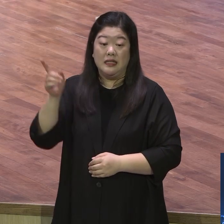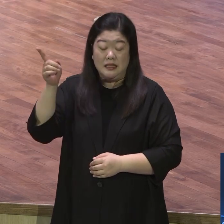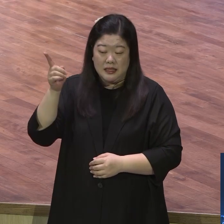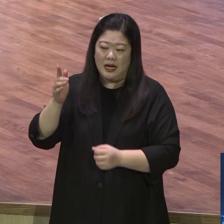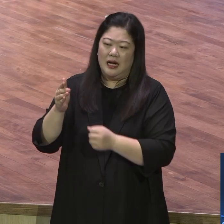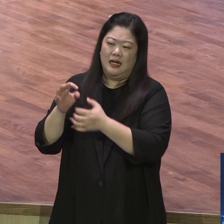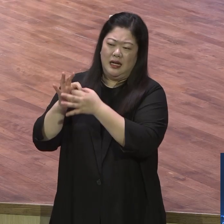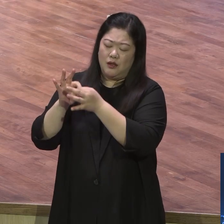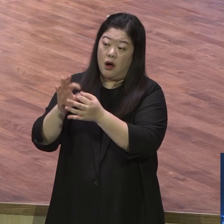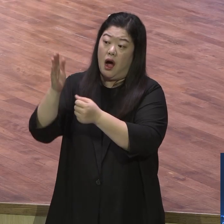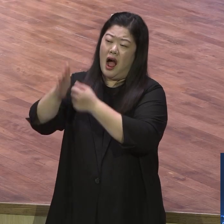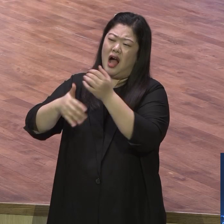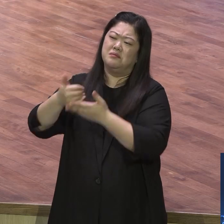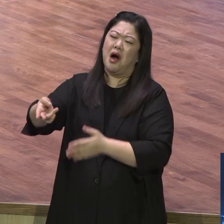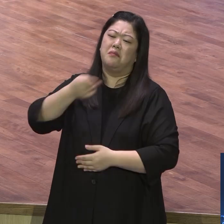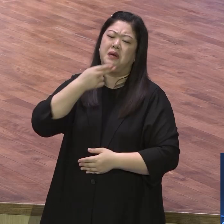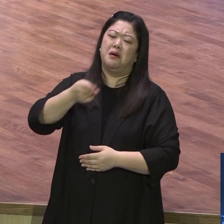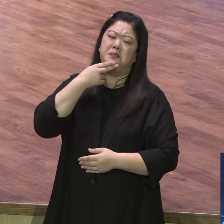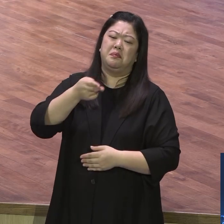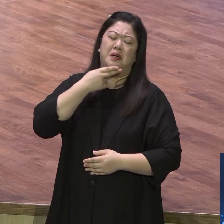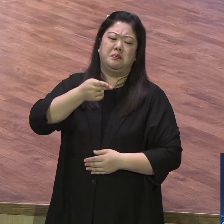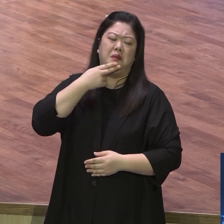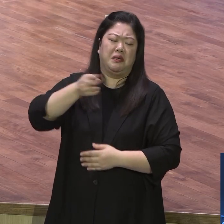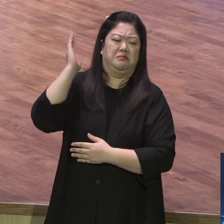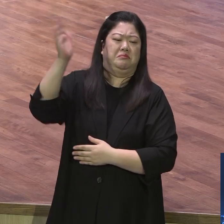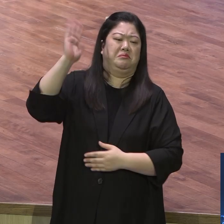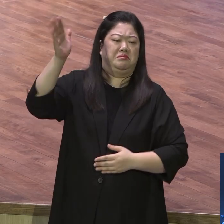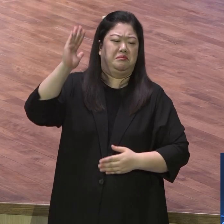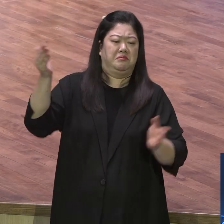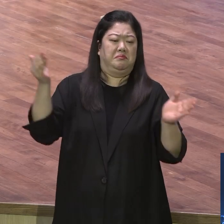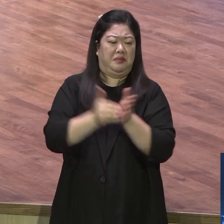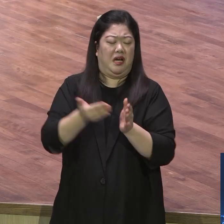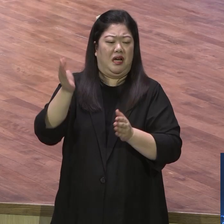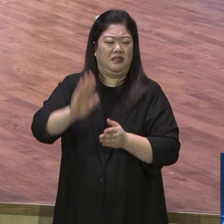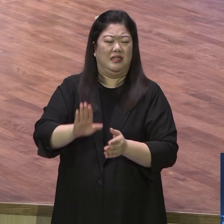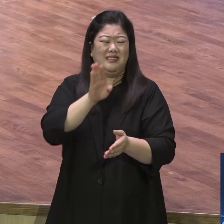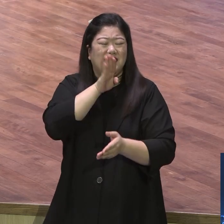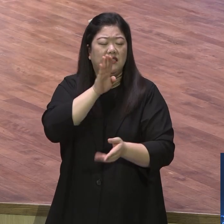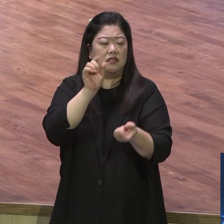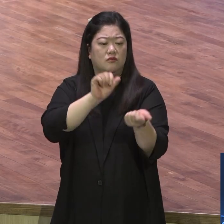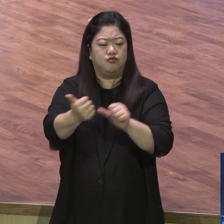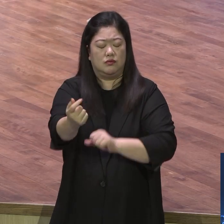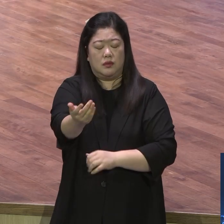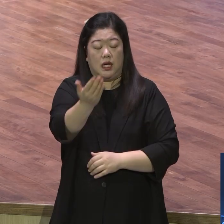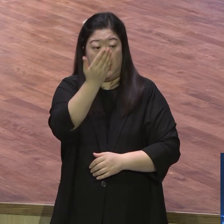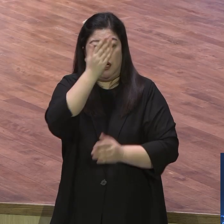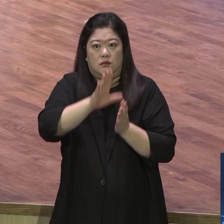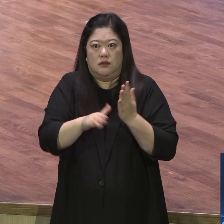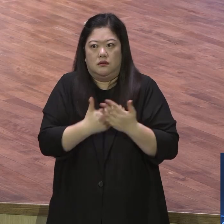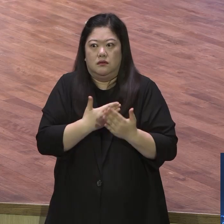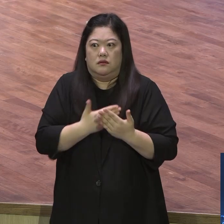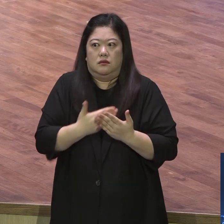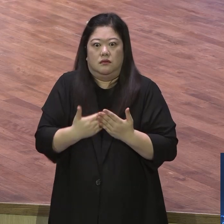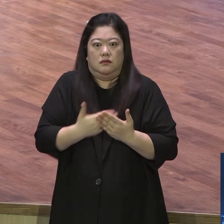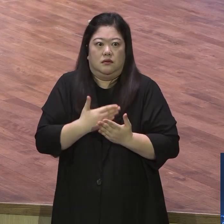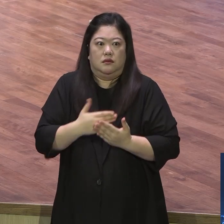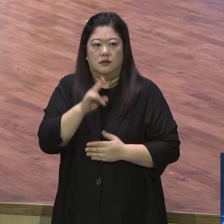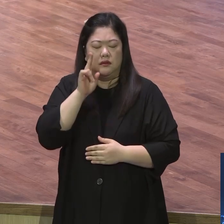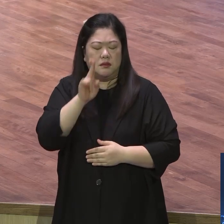전혀 본인에게는 준비가 하나도 못됐어요 그런데 저와